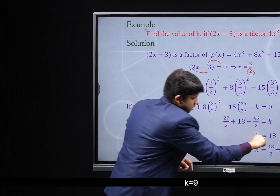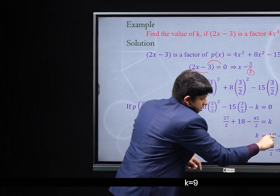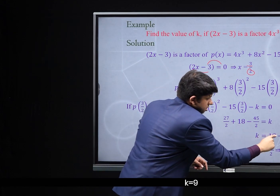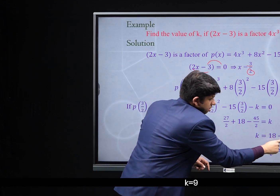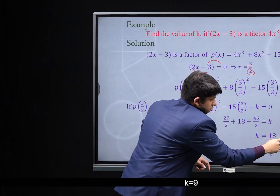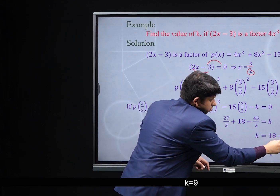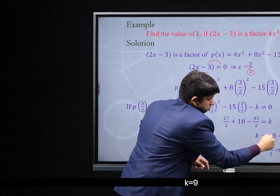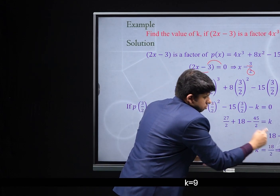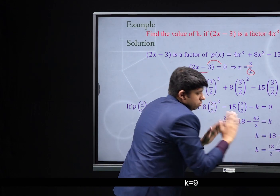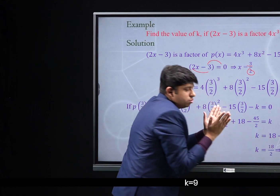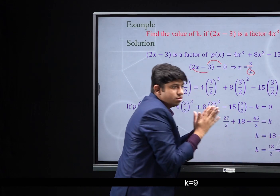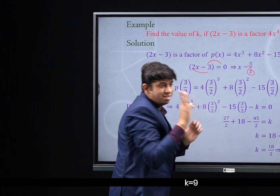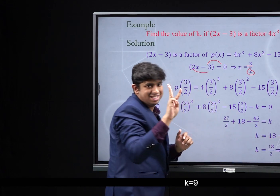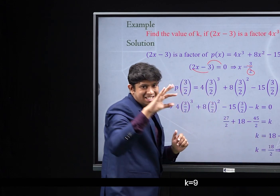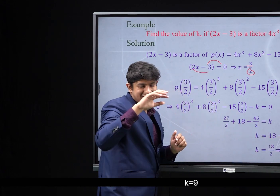k ஈடு 9.